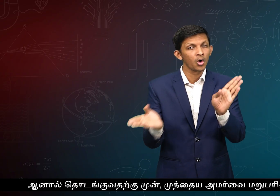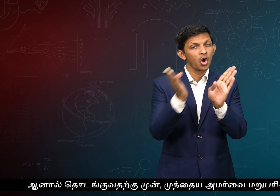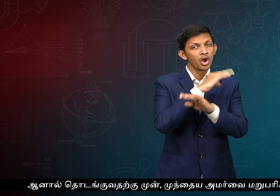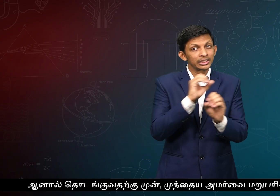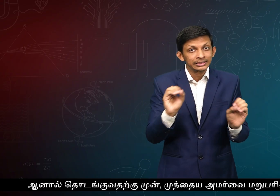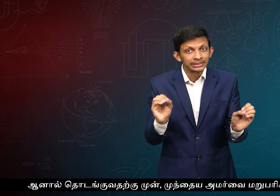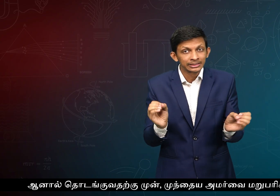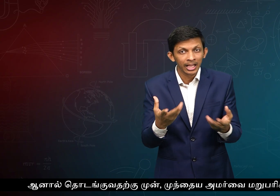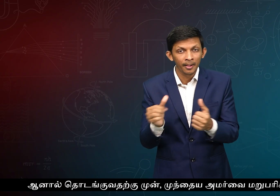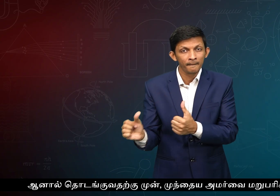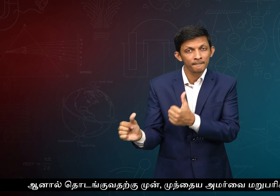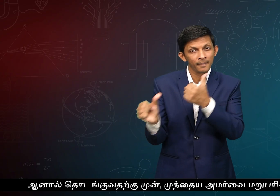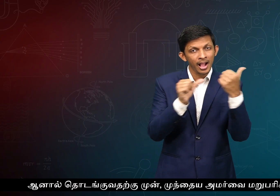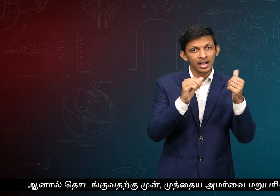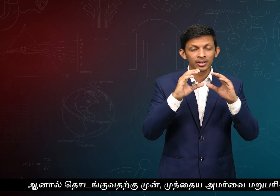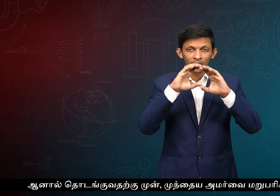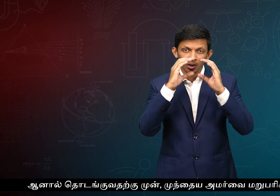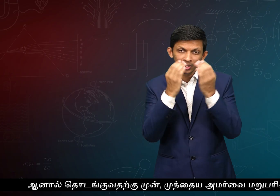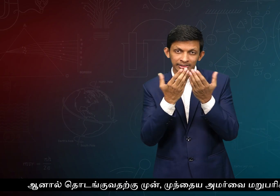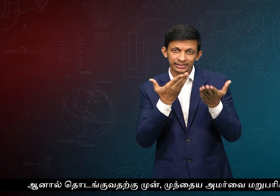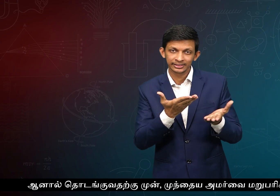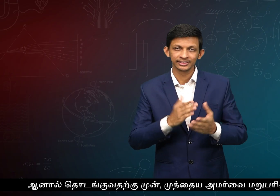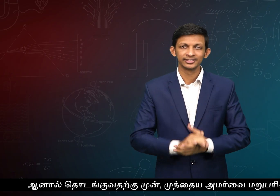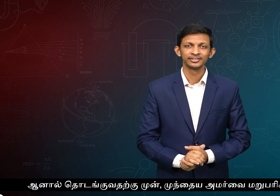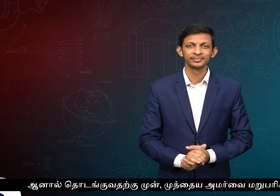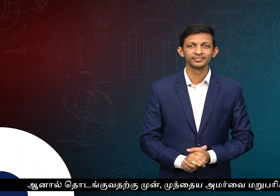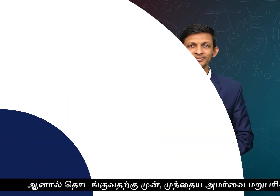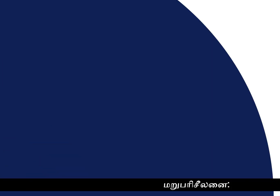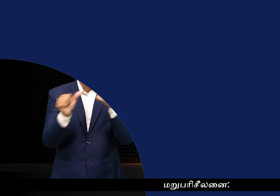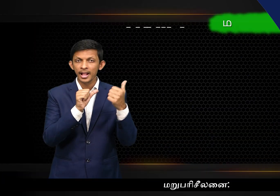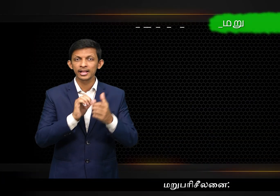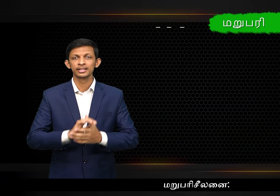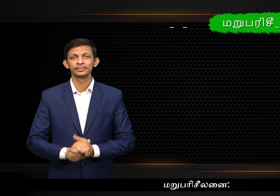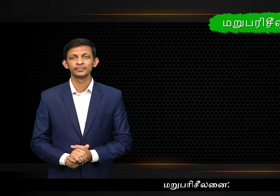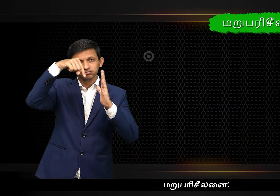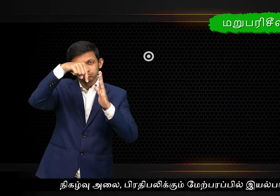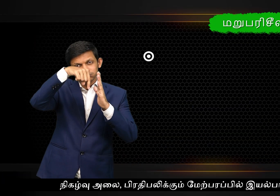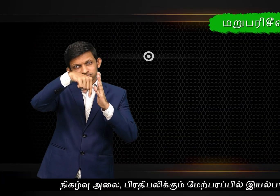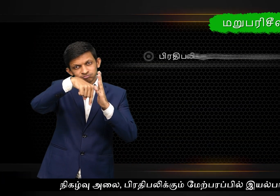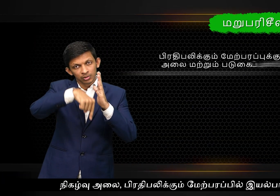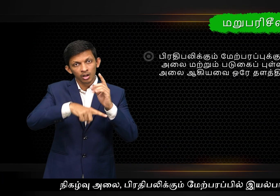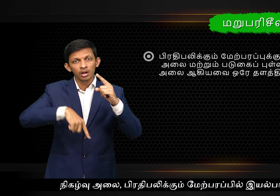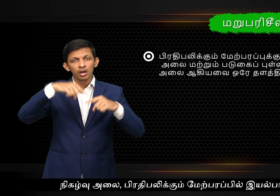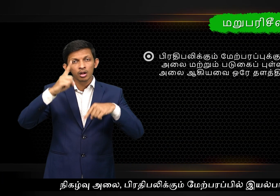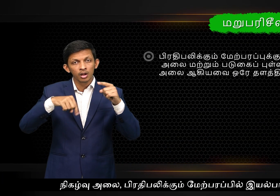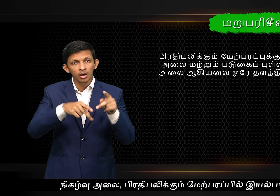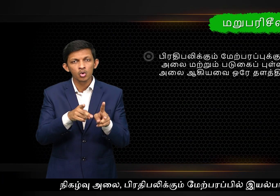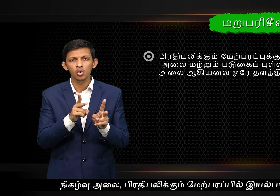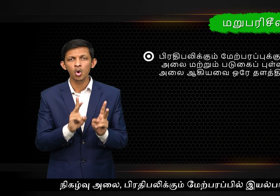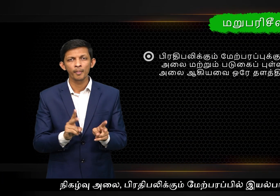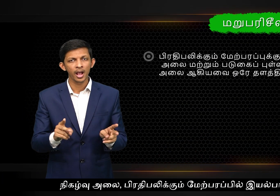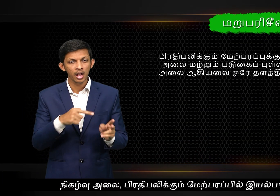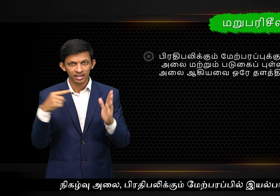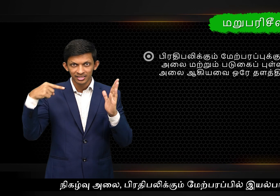ஆனால் தொடங்குவதற்கு முன் முந்தைய அமர்வை நினைவு கூர்வோம். நிகழ்வு அலை பிரதிபலிக்கும்